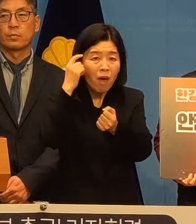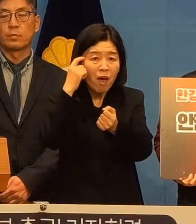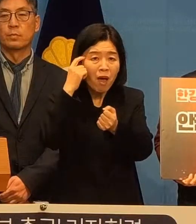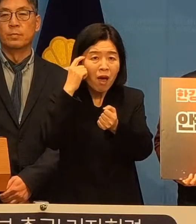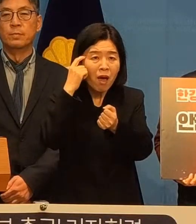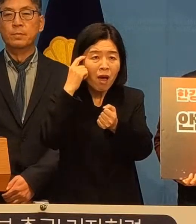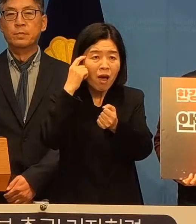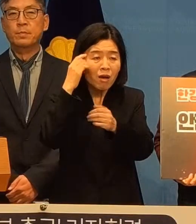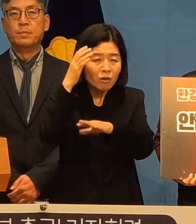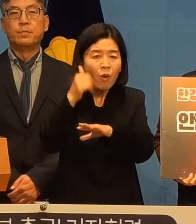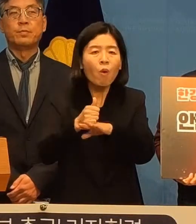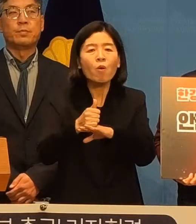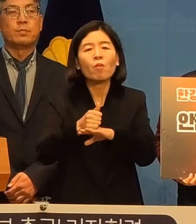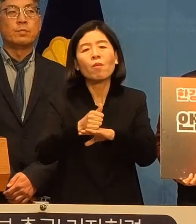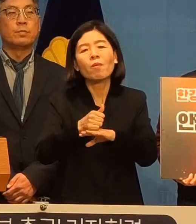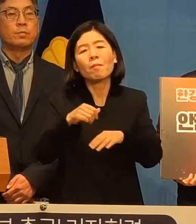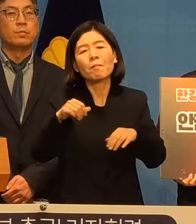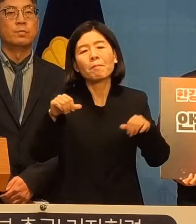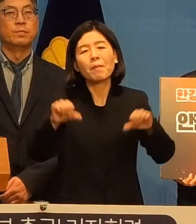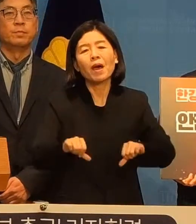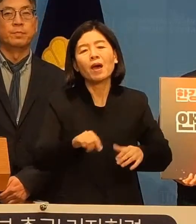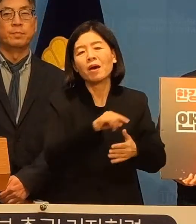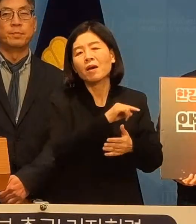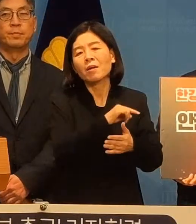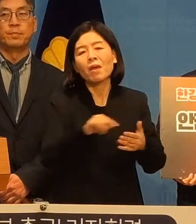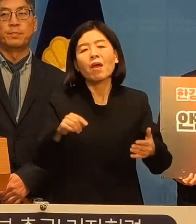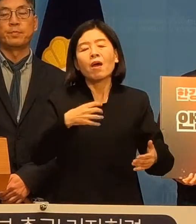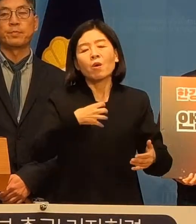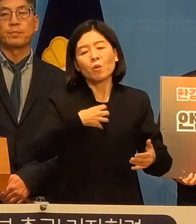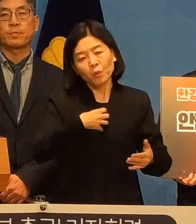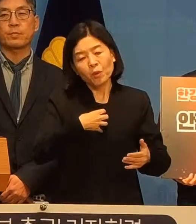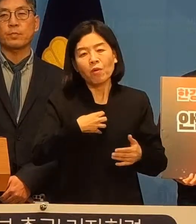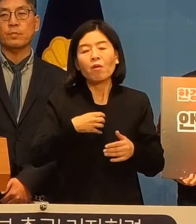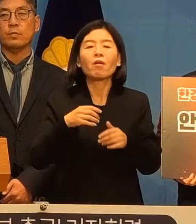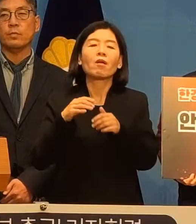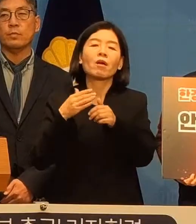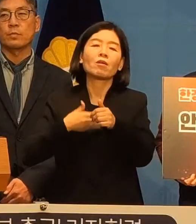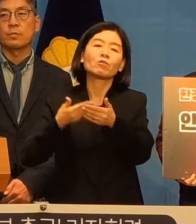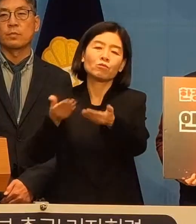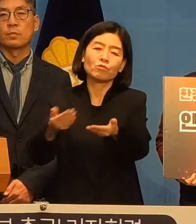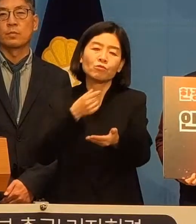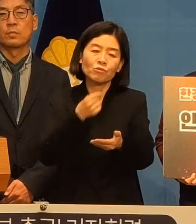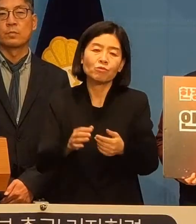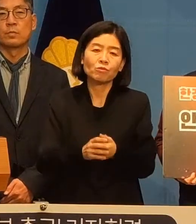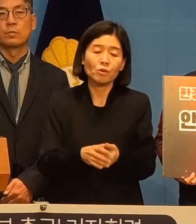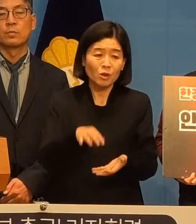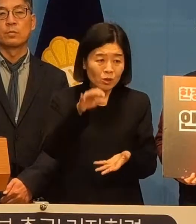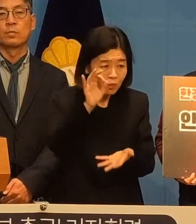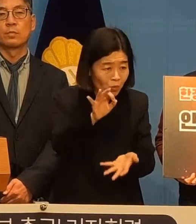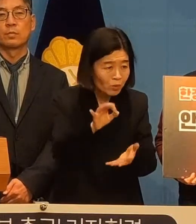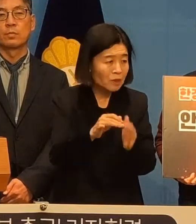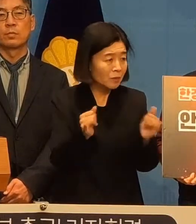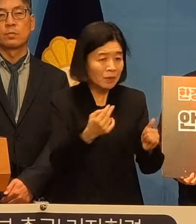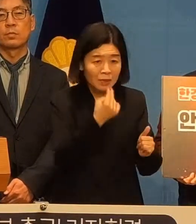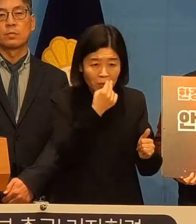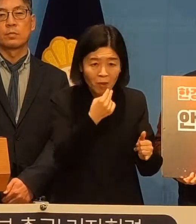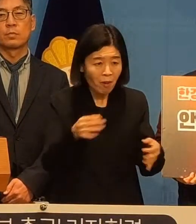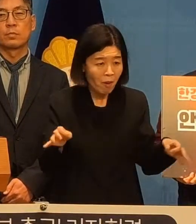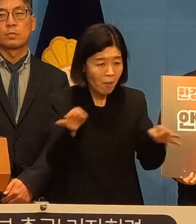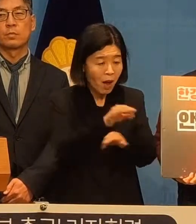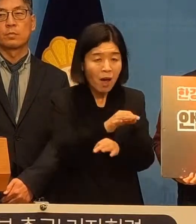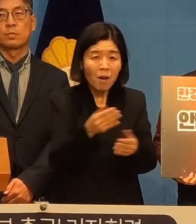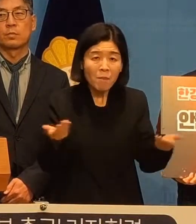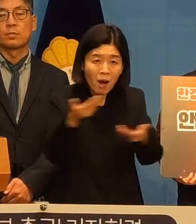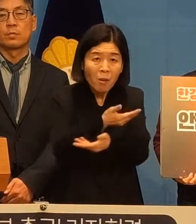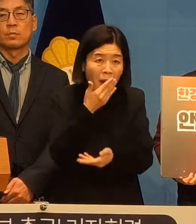말 것이다 라고 하는 것을 경고드립니다. 돈과 시민의 생명을 맞바꿀 수는 없지